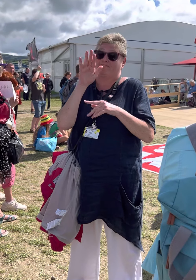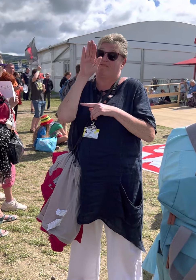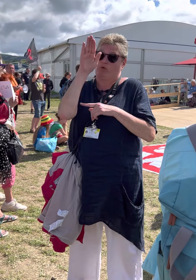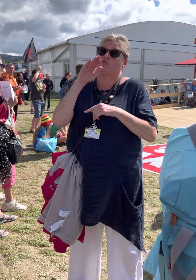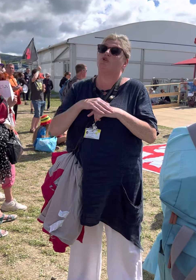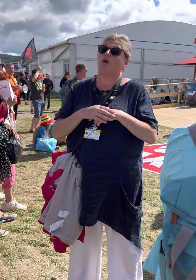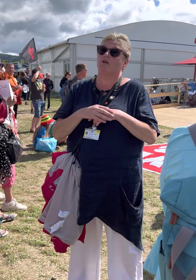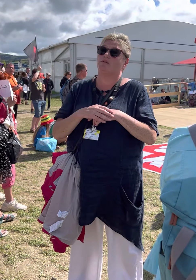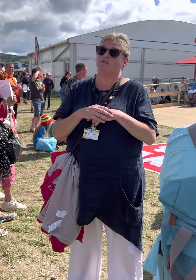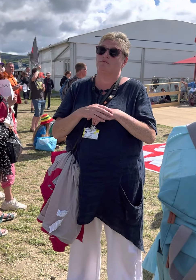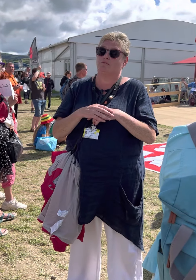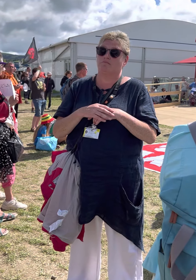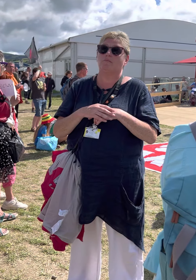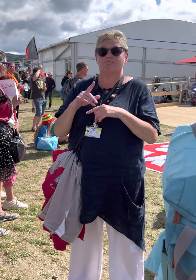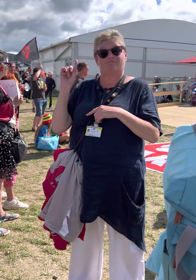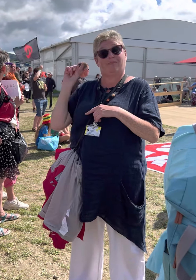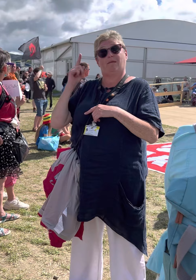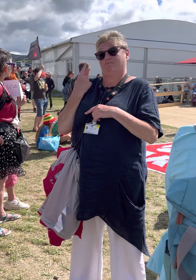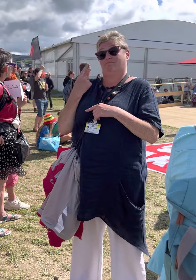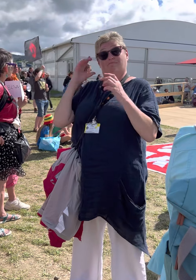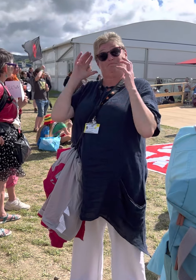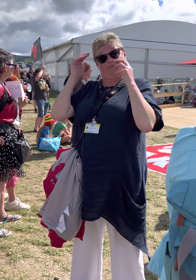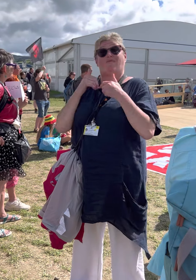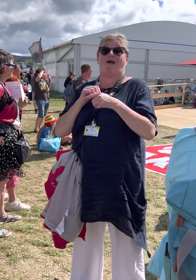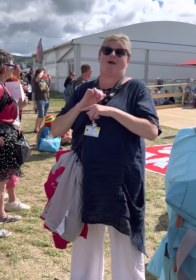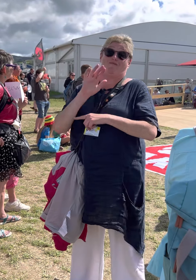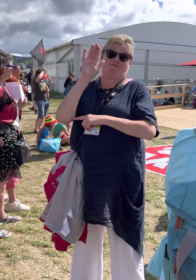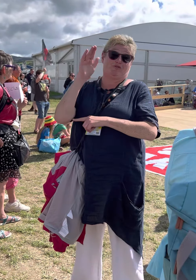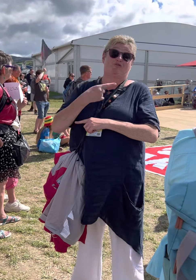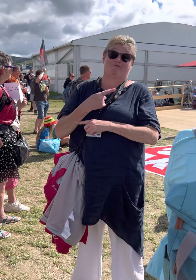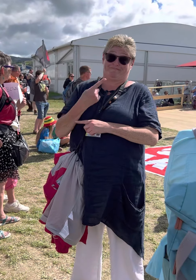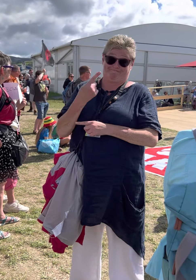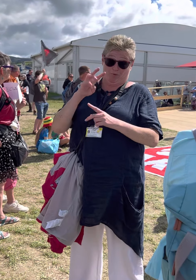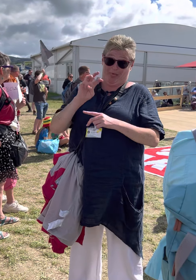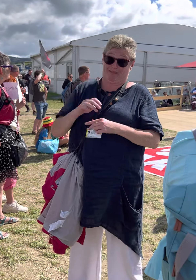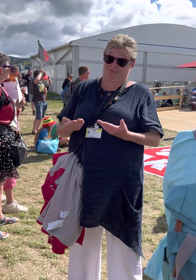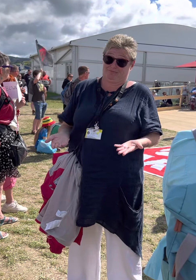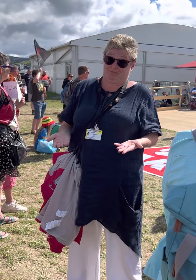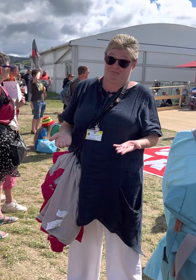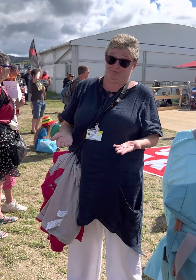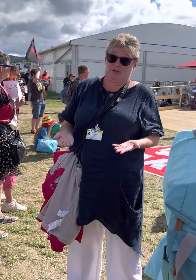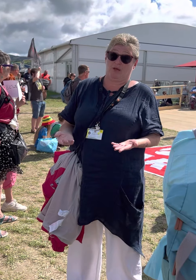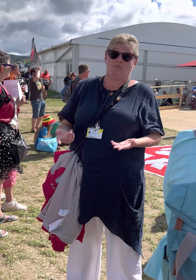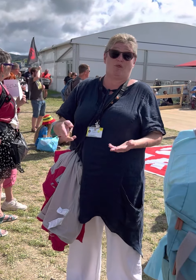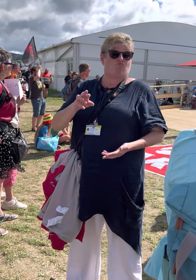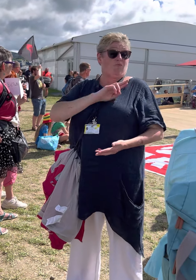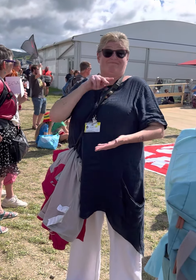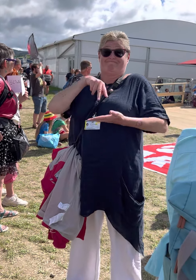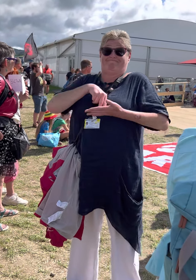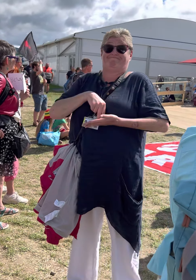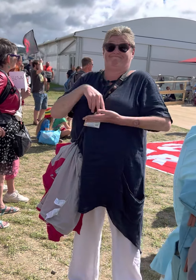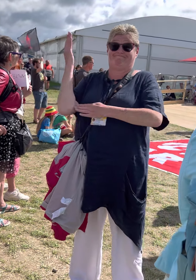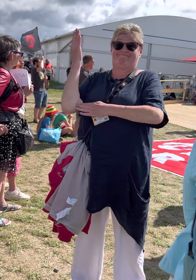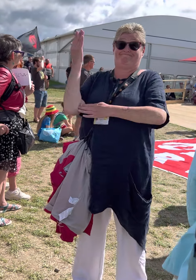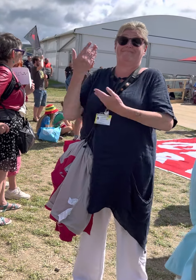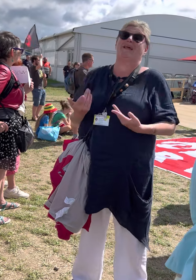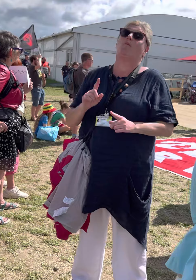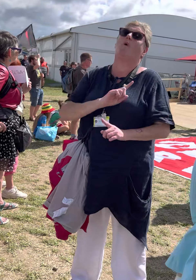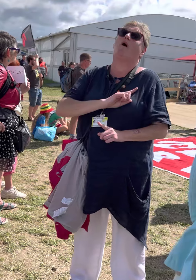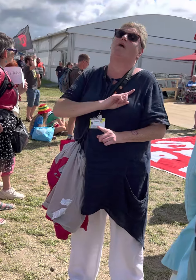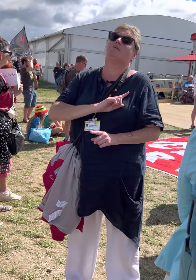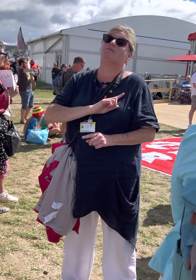dyfodol i bod nhw yn poeni am yn dyfodol ni fel Cymru. Ond y rheswm dwi'n sefyll fan hyn heddi